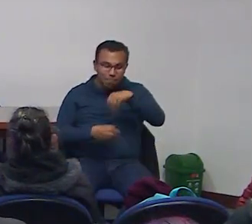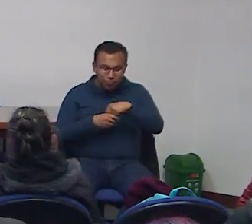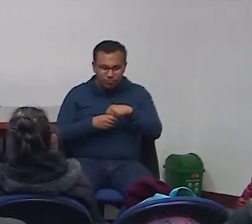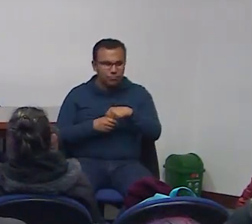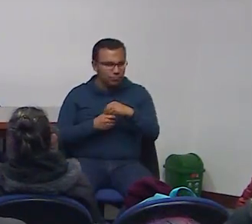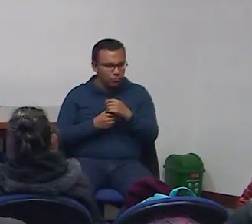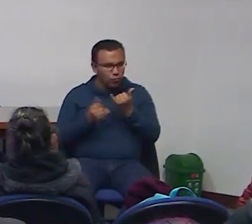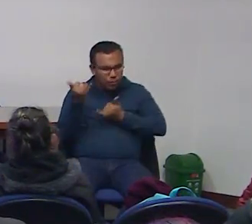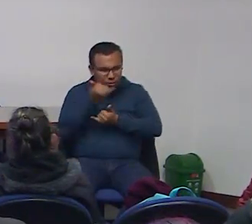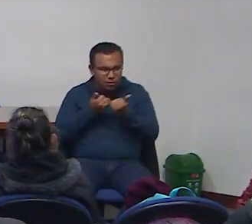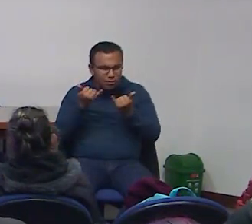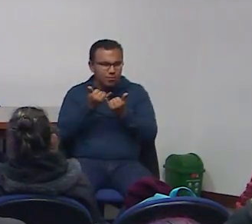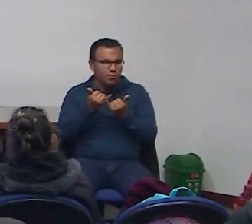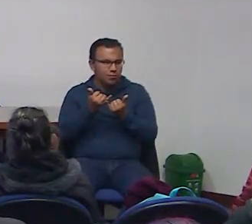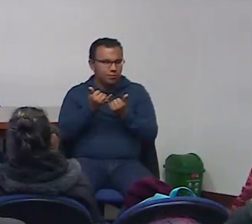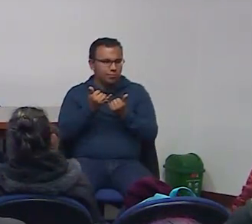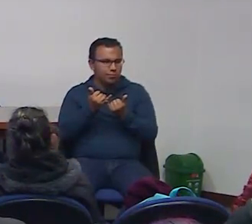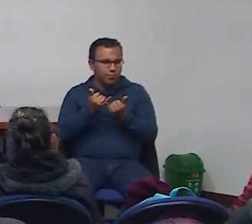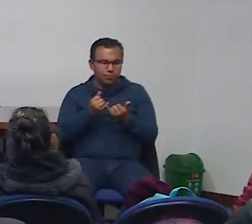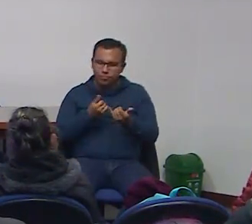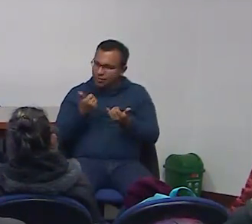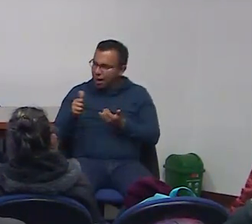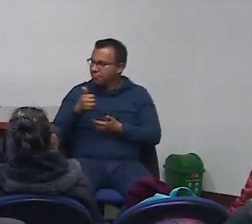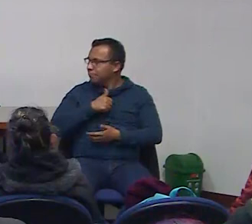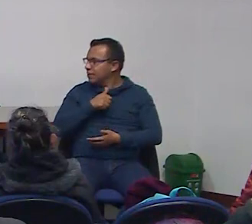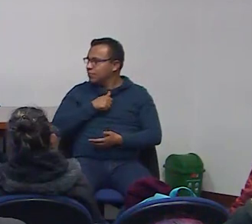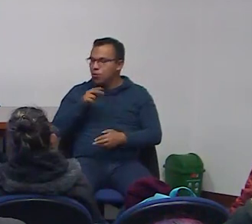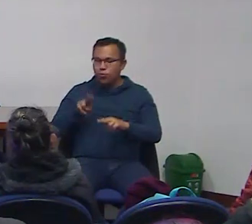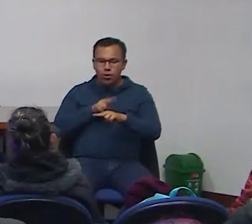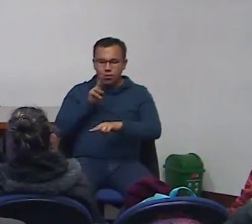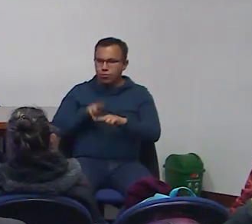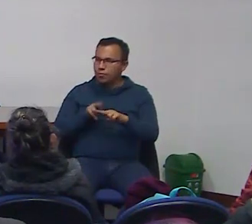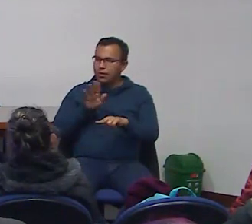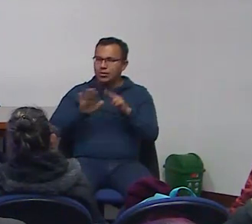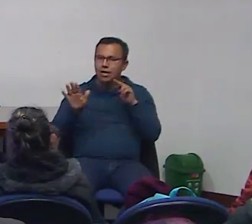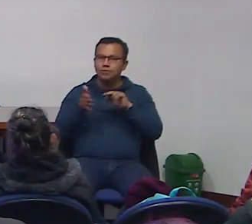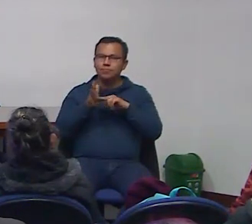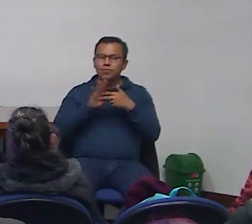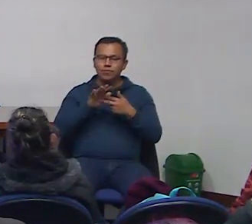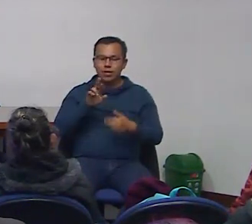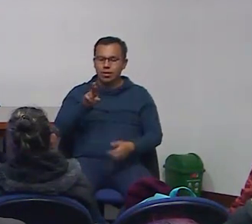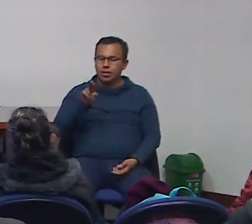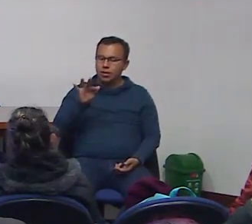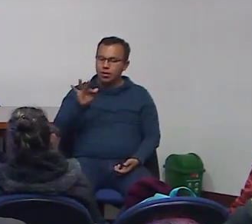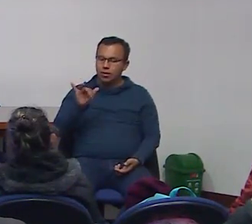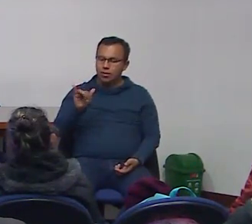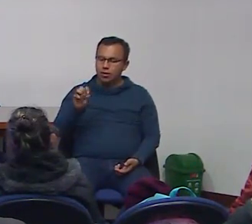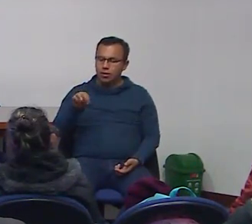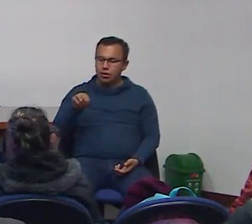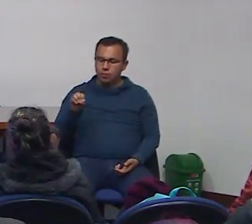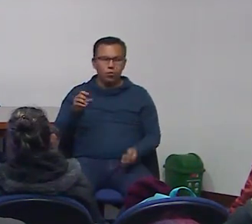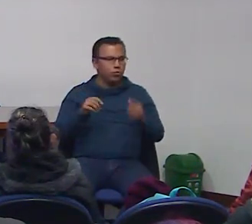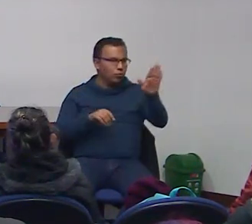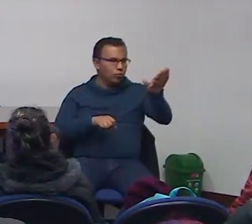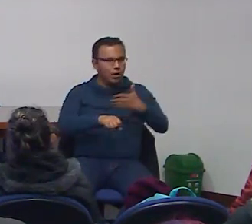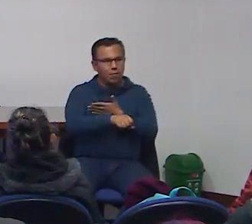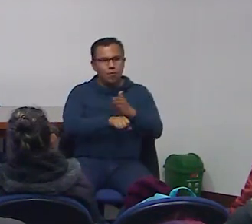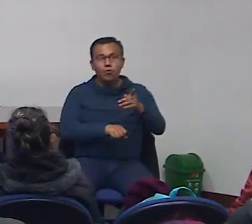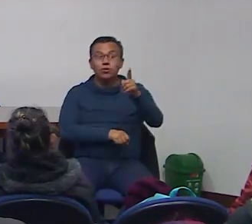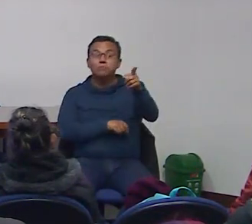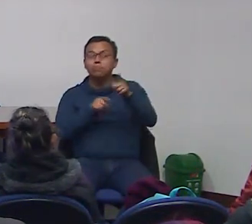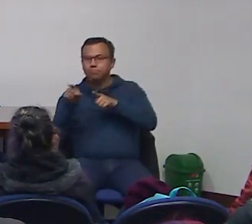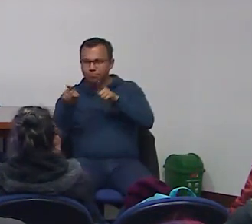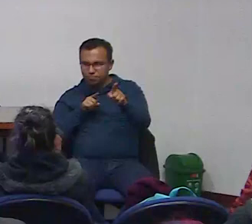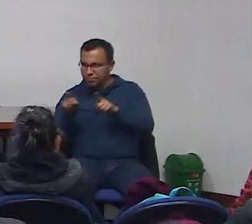que ya por sí mismo por naturaleza se llama ritmo cierto Entonces a ti te gusta la música a ti también te